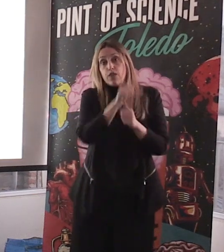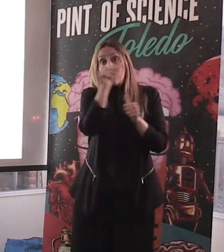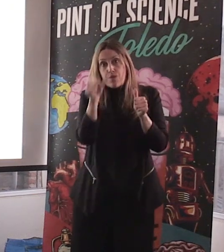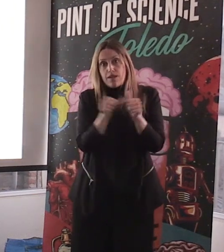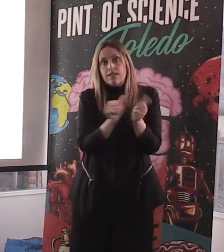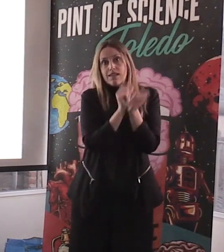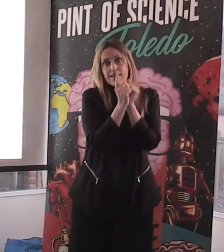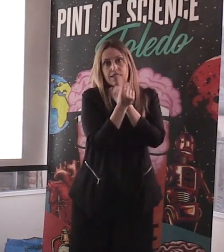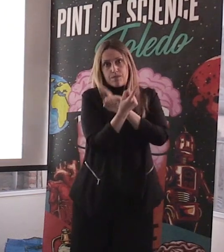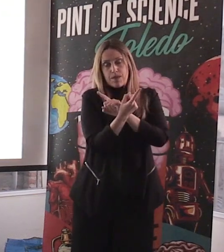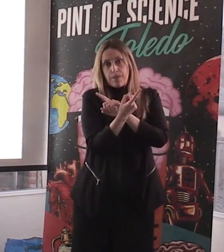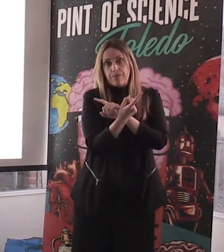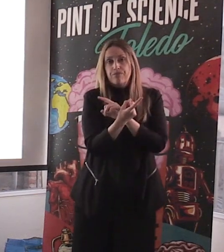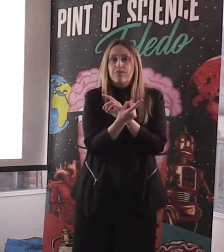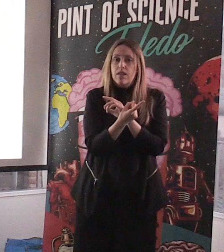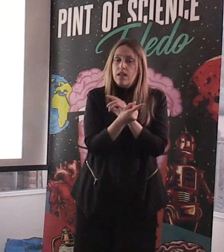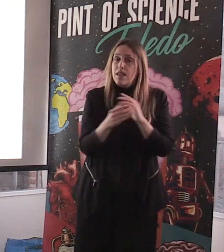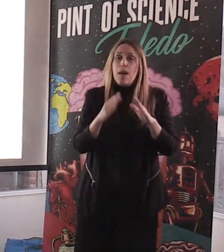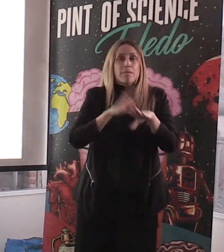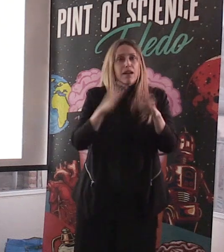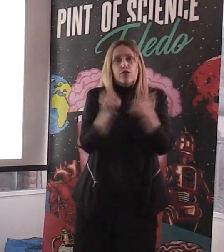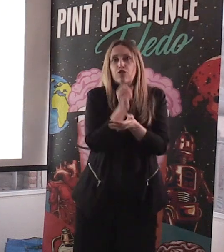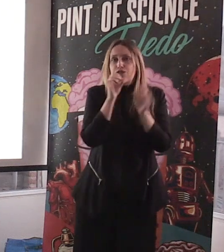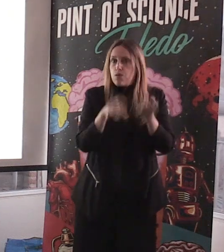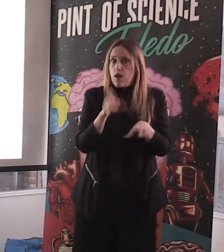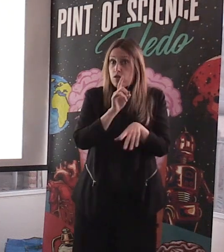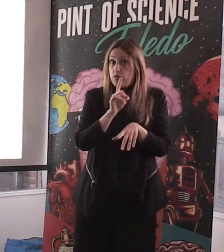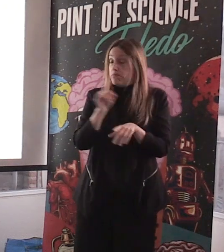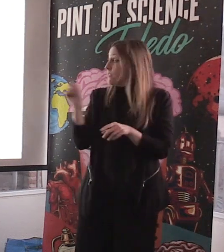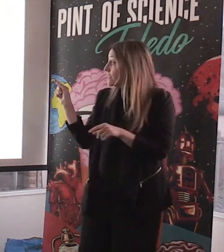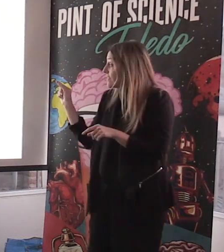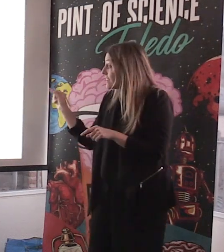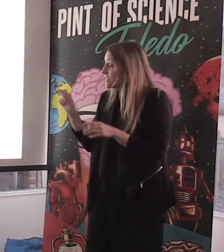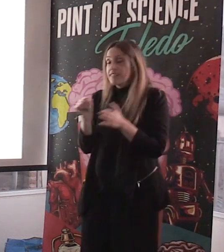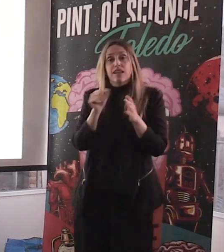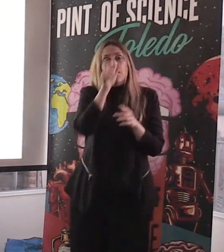No es exactamente en la línea para todos. Esta persona roja aquí tiene